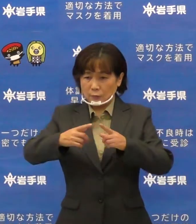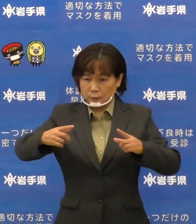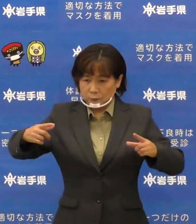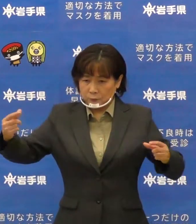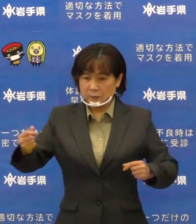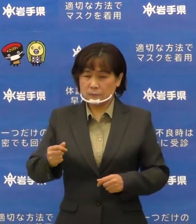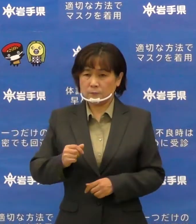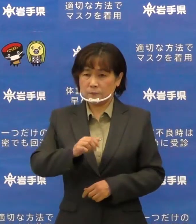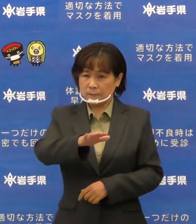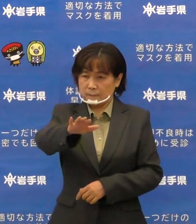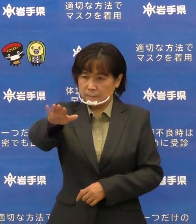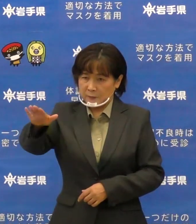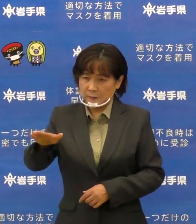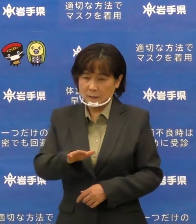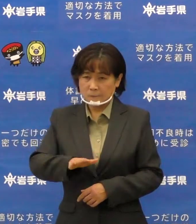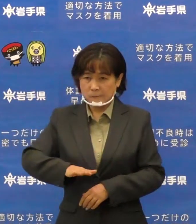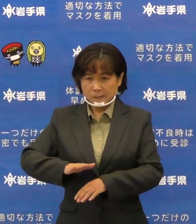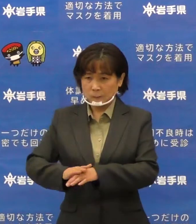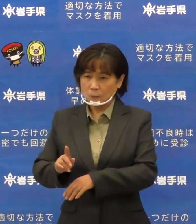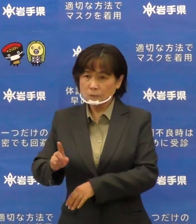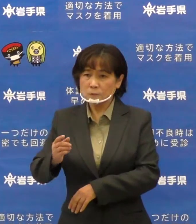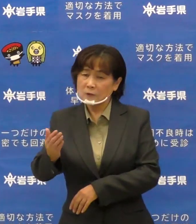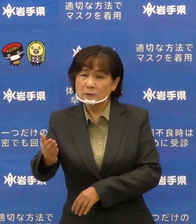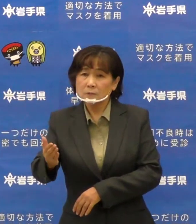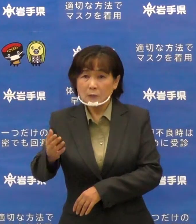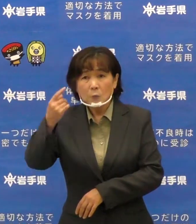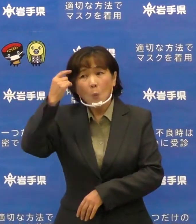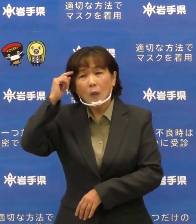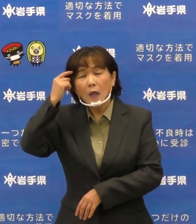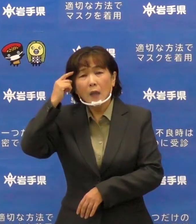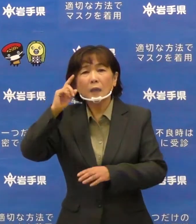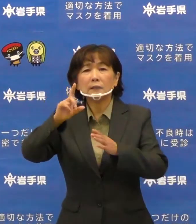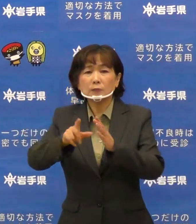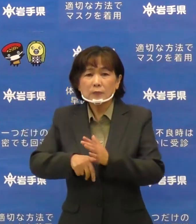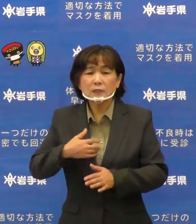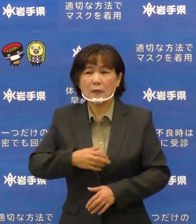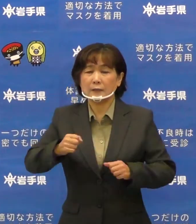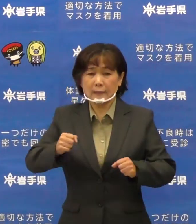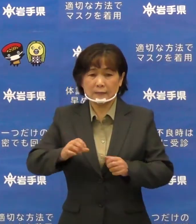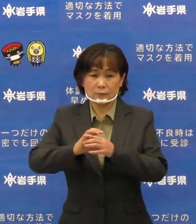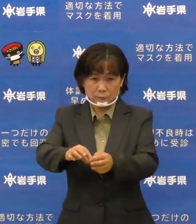行動しているとやればやるほど元気になるっていうところがあるんだと思います。